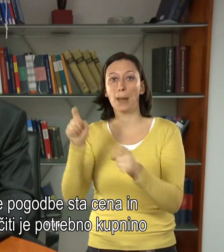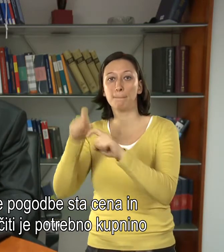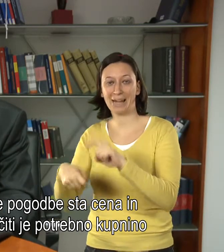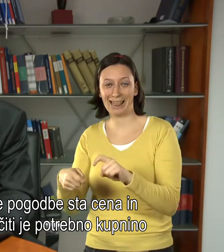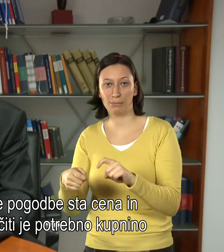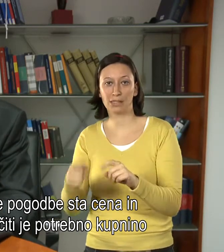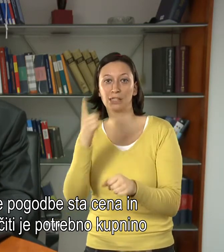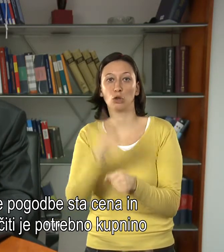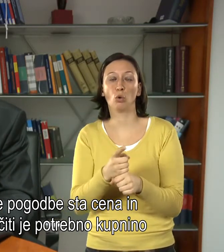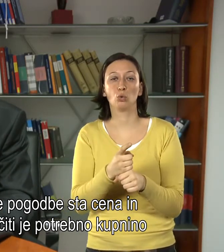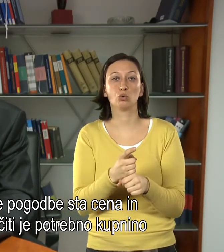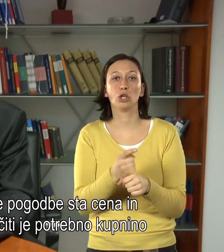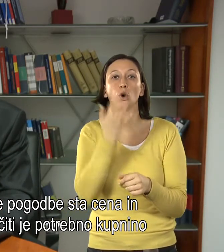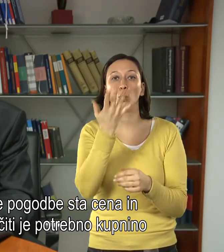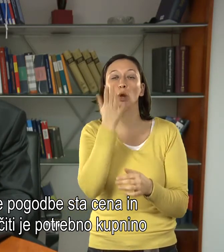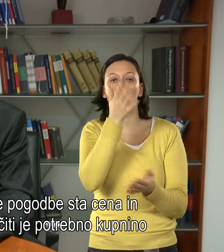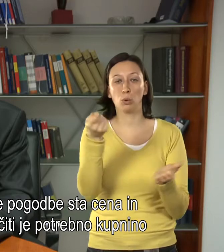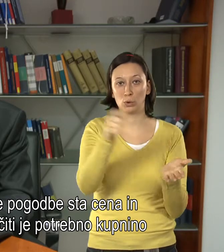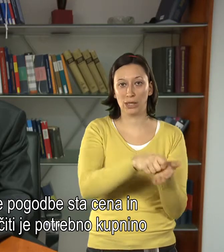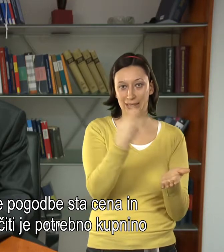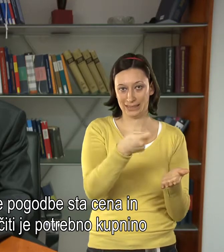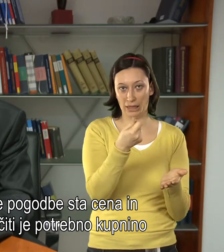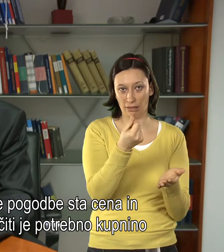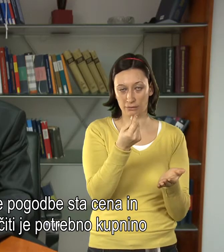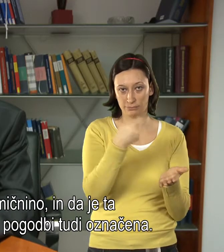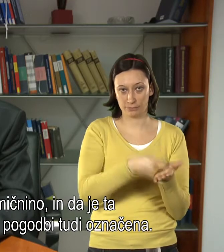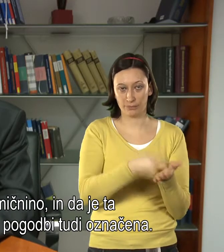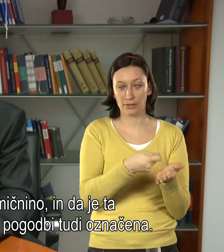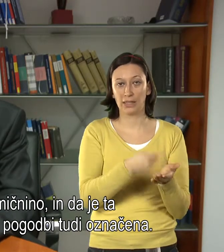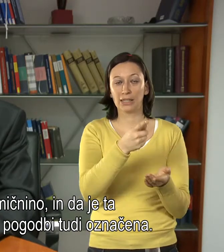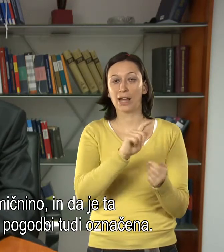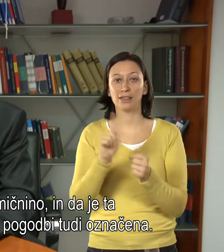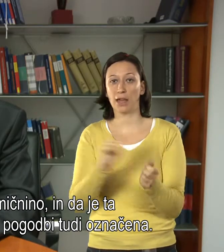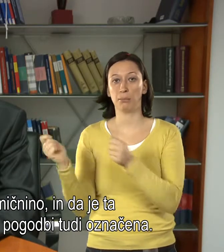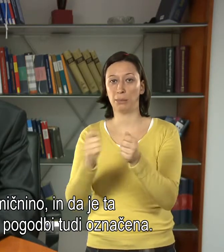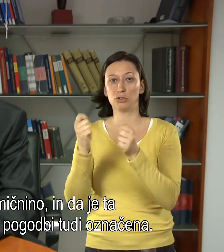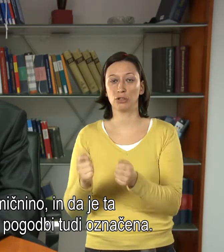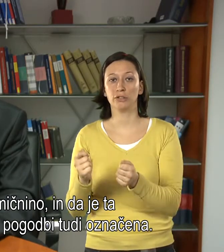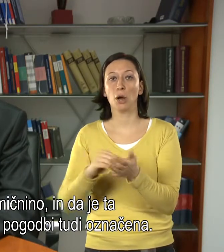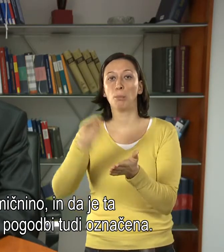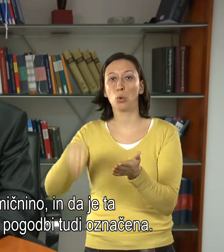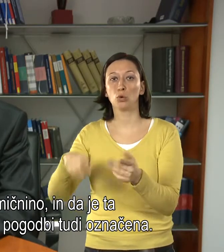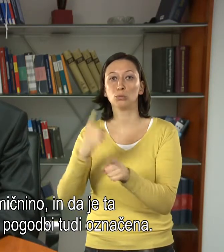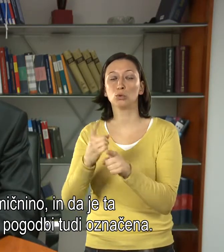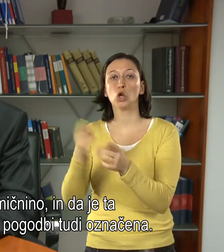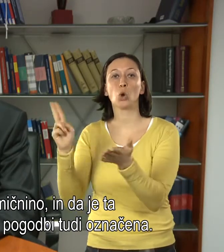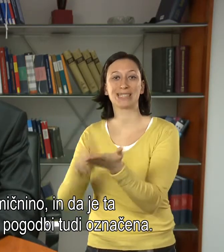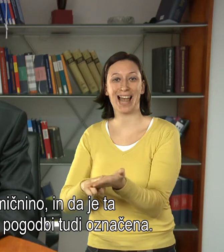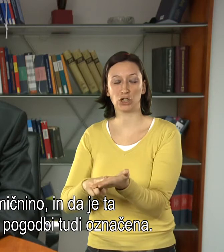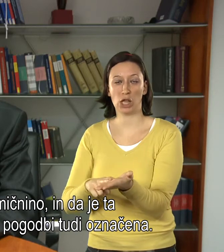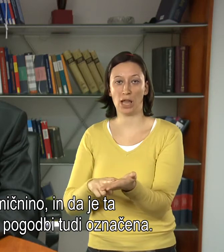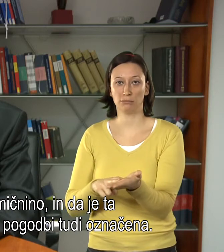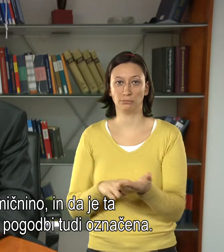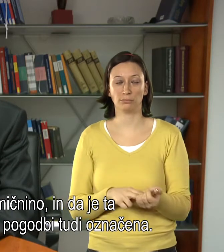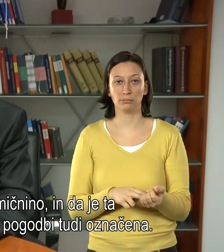torej da se določi, koliko bo znašala kupnina za to nepremičnino in da je ta nepremičnina v pogodbi tudi